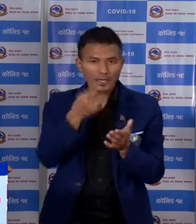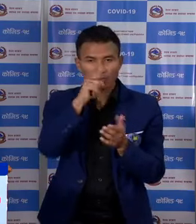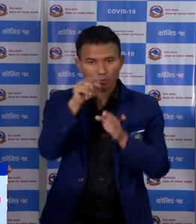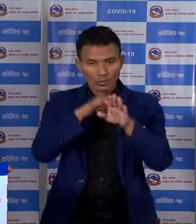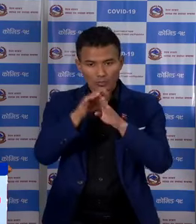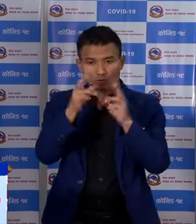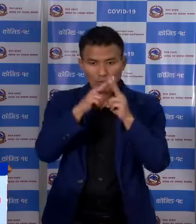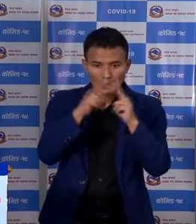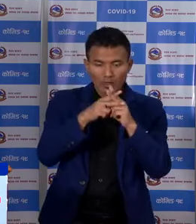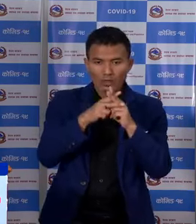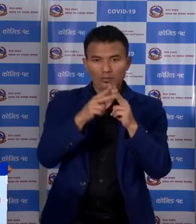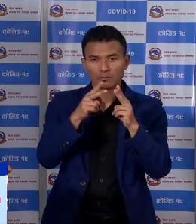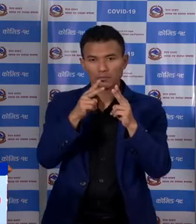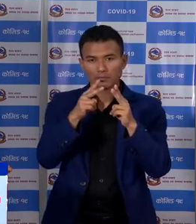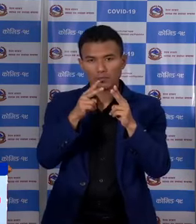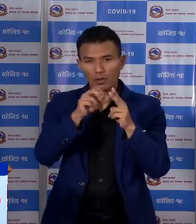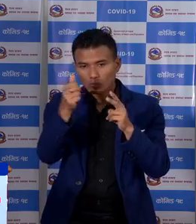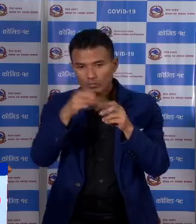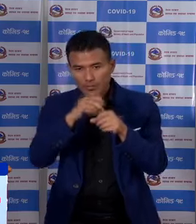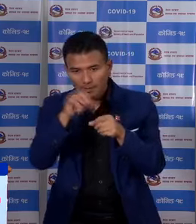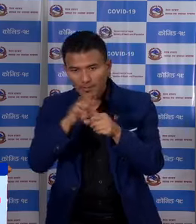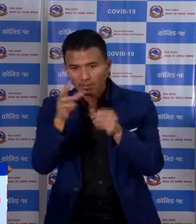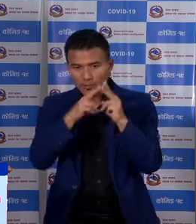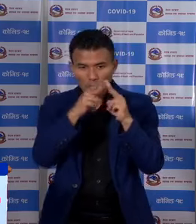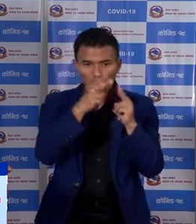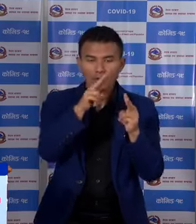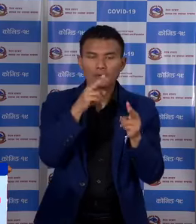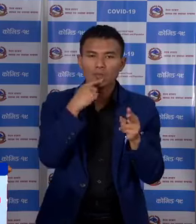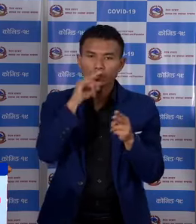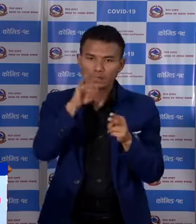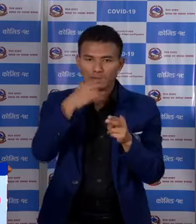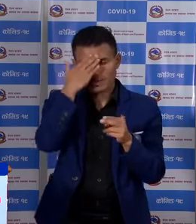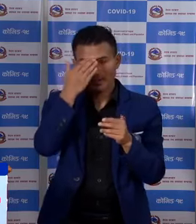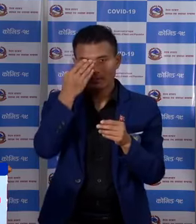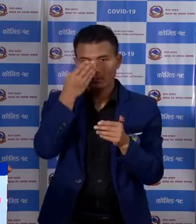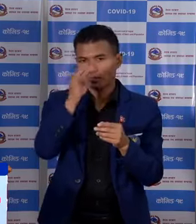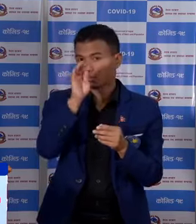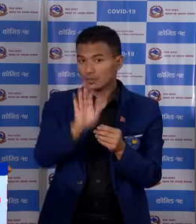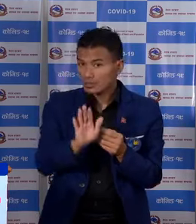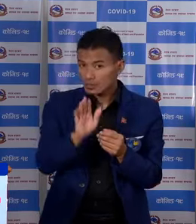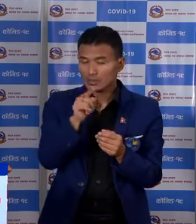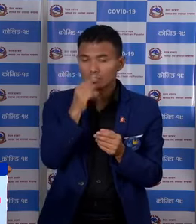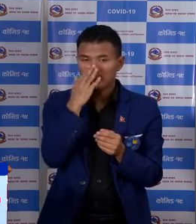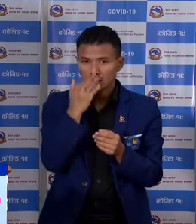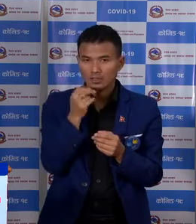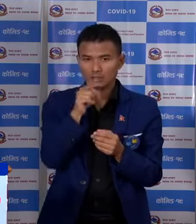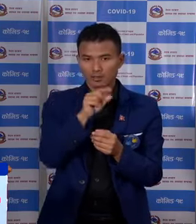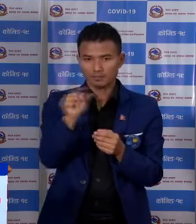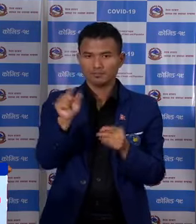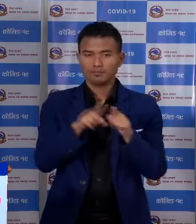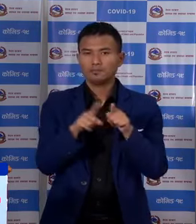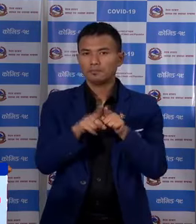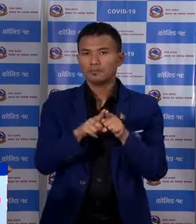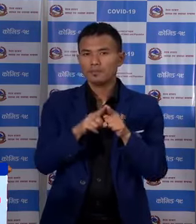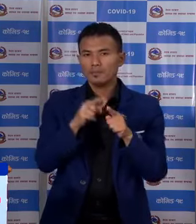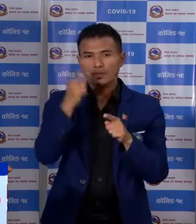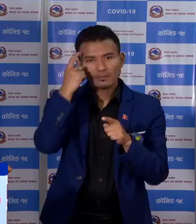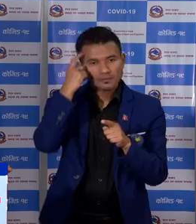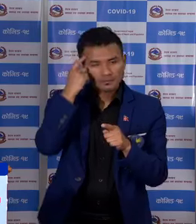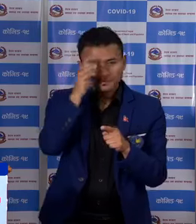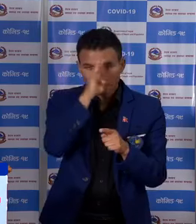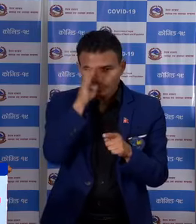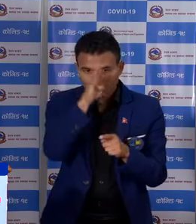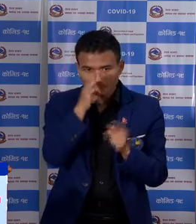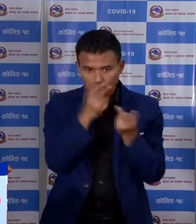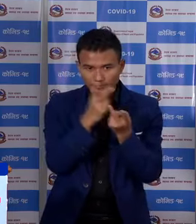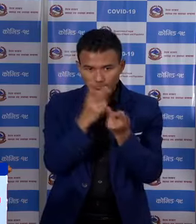यहारू को संक्रमीत संग संग भयो भने फेरी यहारू संक्रमीत होना सक्न मुवाट तेसे ले यो कुरा पनी अल कती अन्योल्द